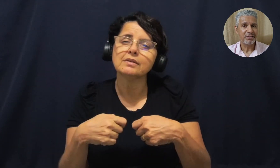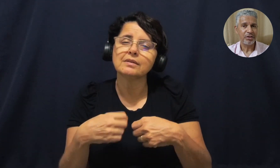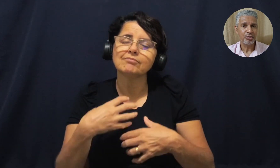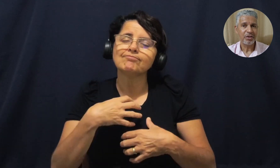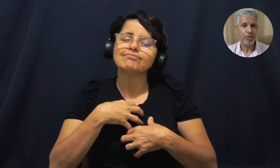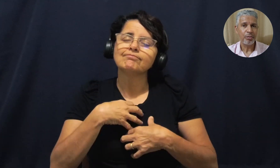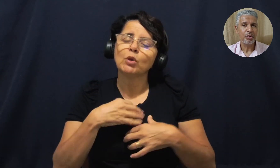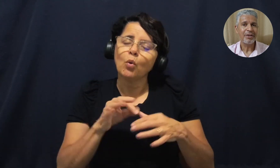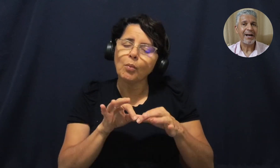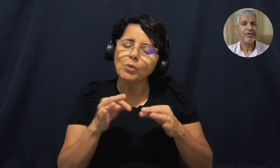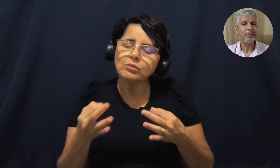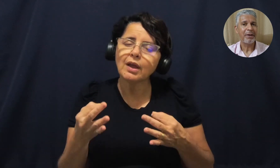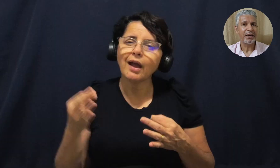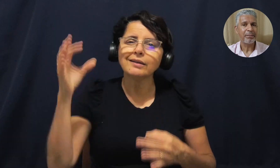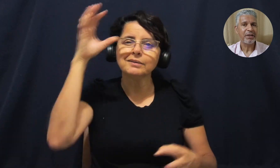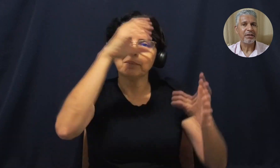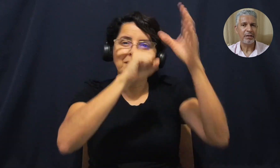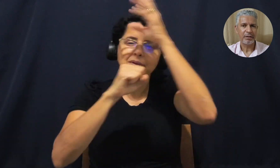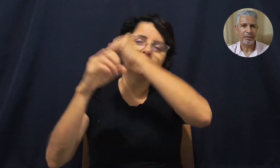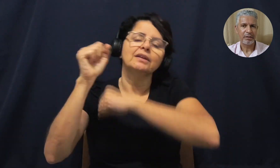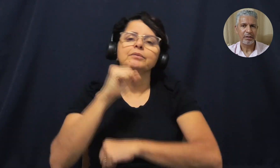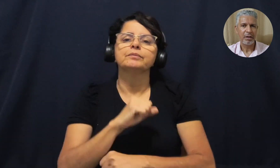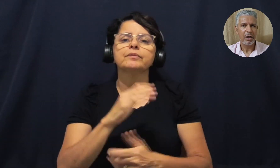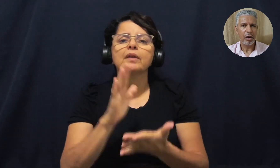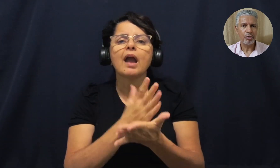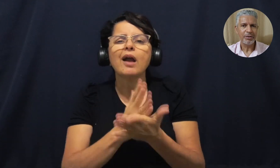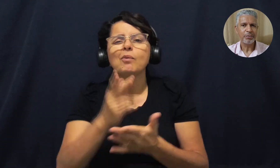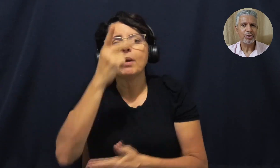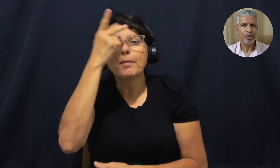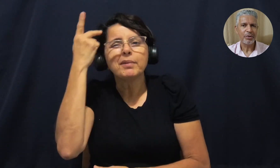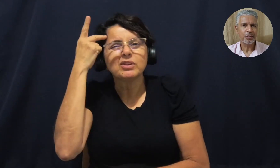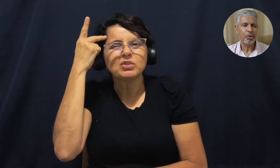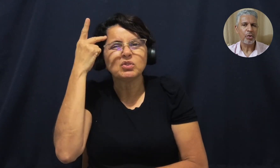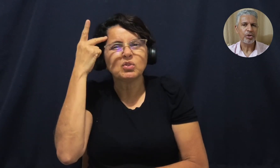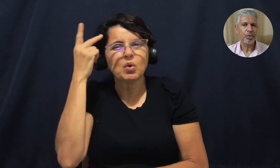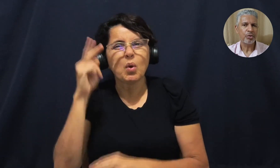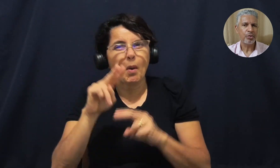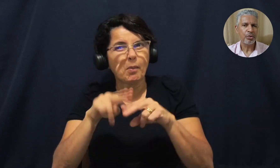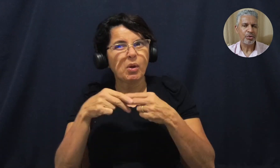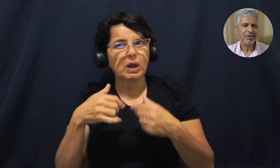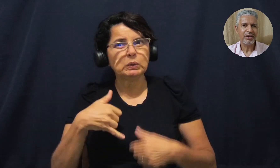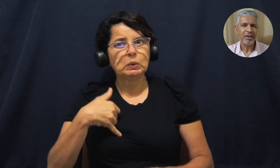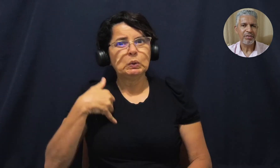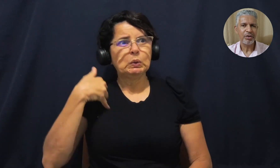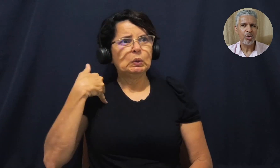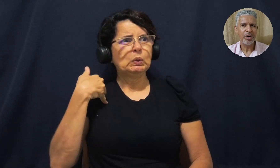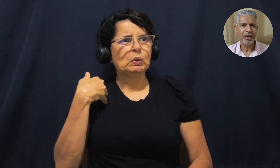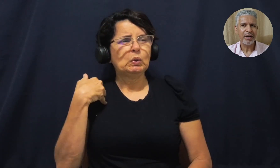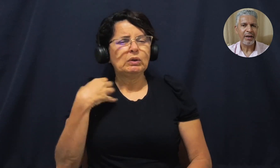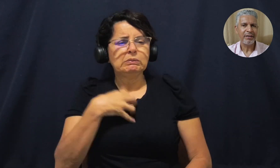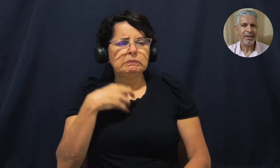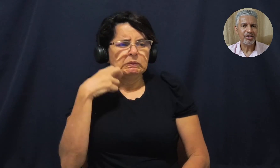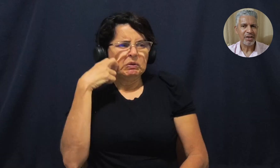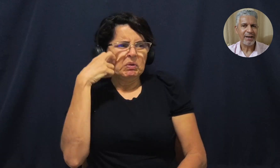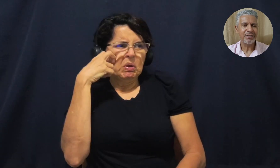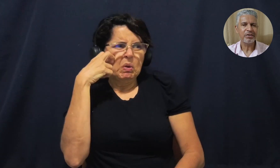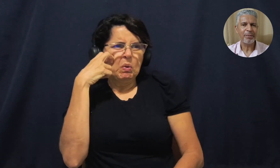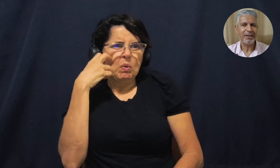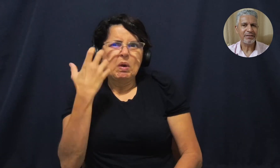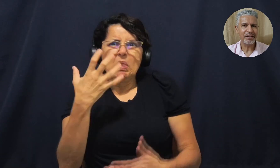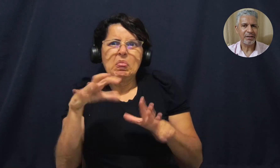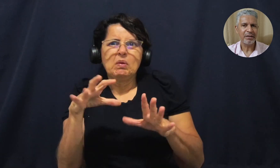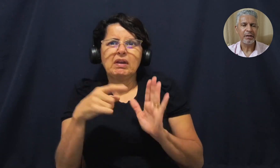Também é preciso ter humildade para aprender. Algumas pessoas, por conta do orgulho, sentem vergonha em